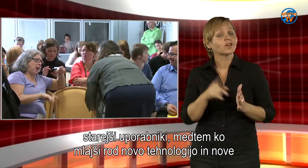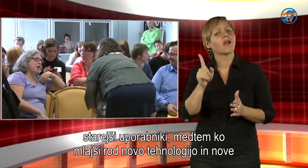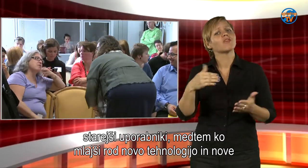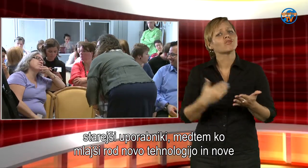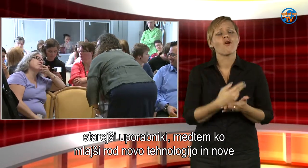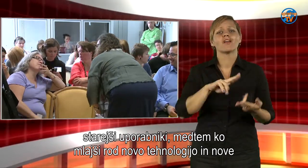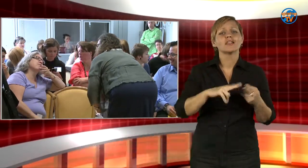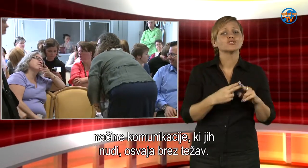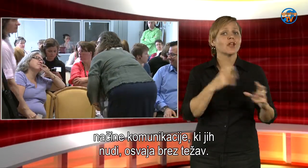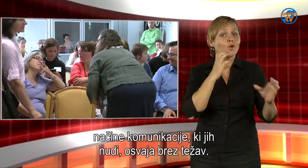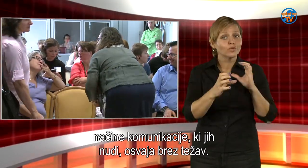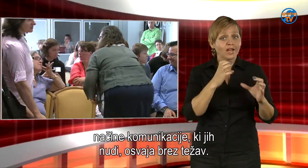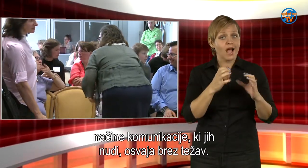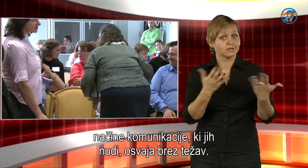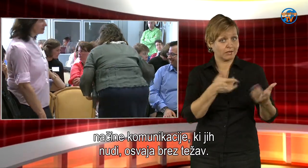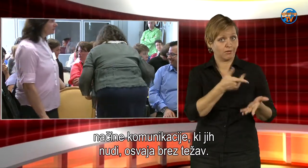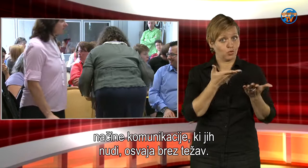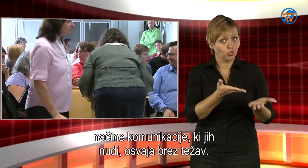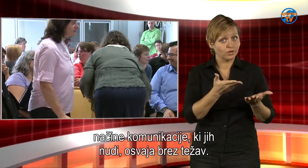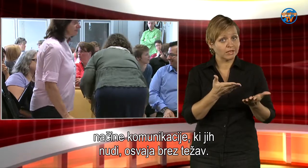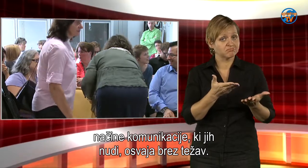ki jih nudi, osvaja brez težav.